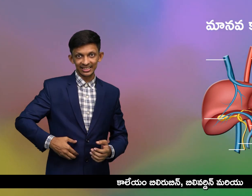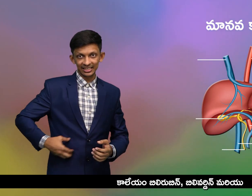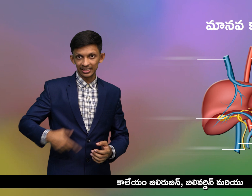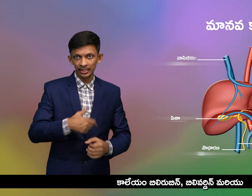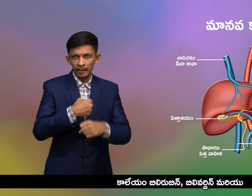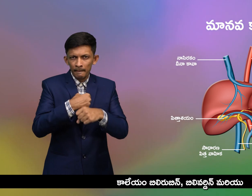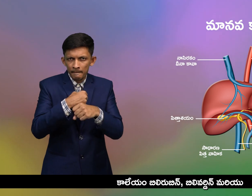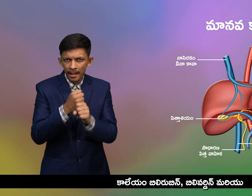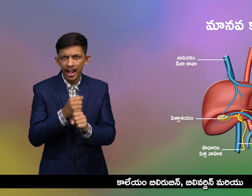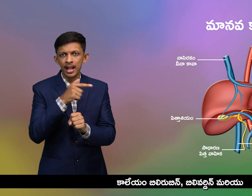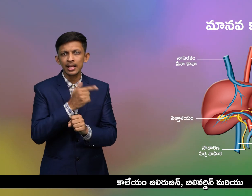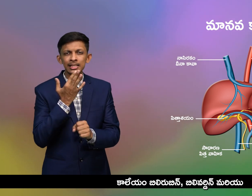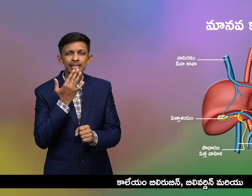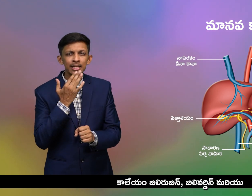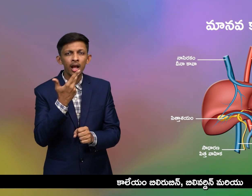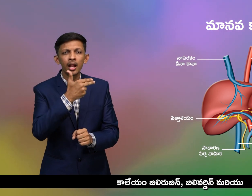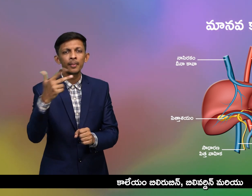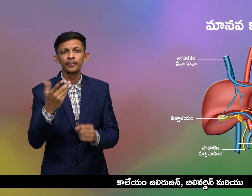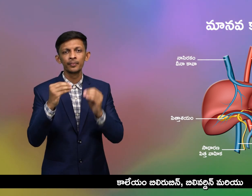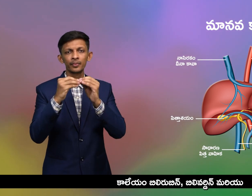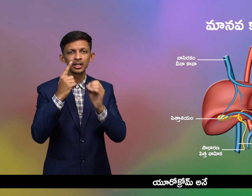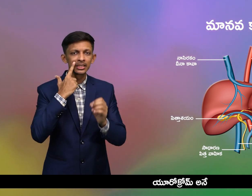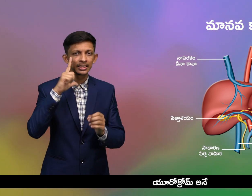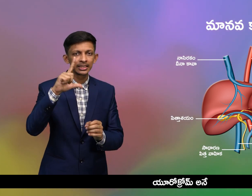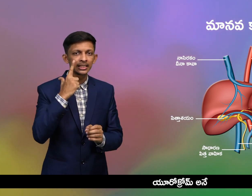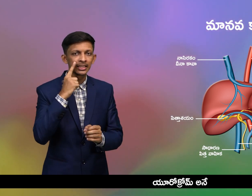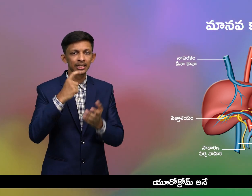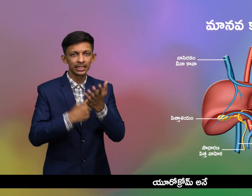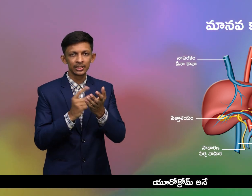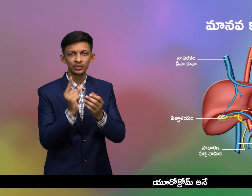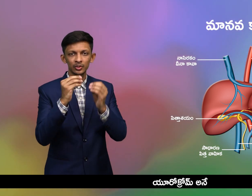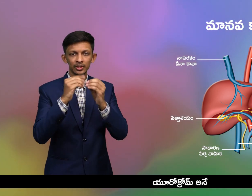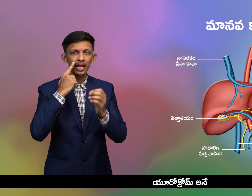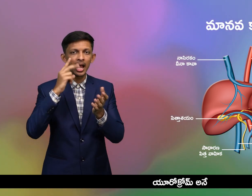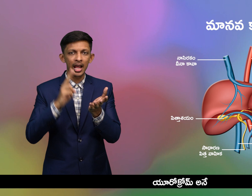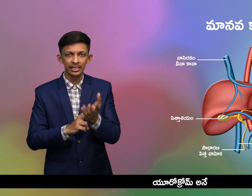కాలేయం బిలిరుబిన్, బిలివర్డిన్ మరియు యూరోక్రోమ్ అనే